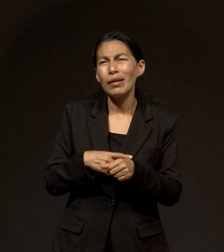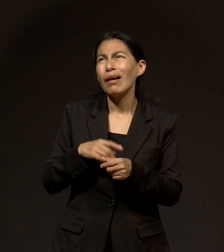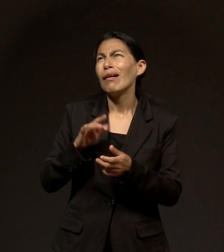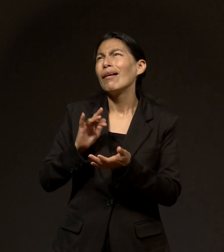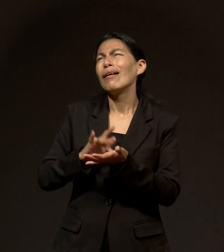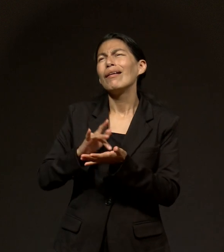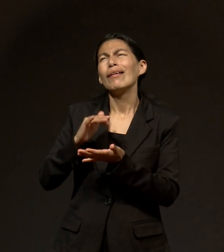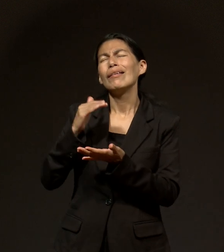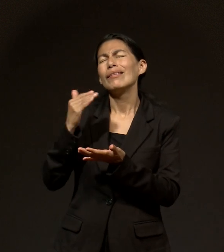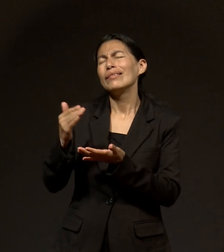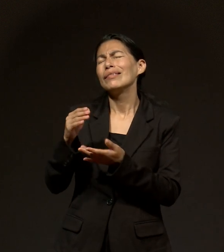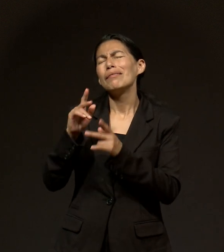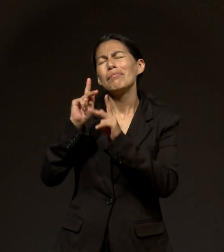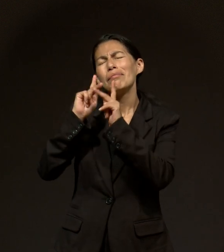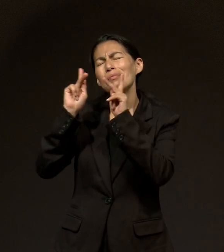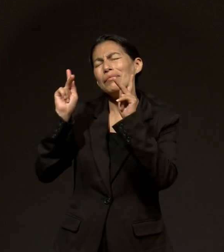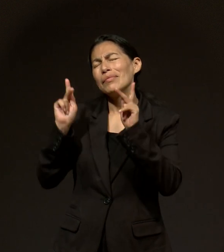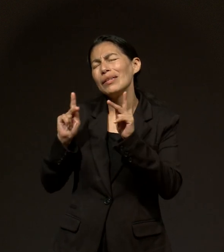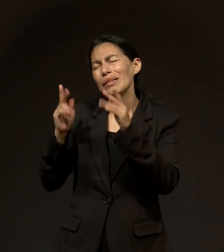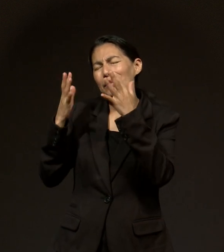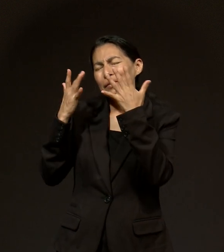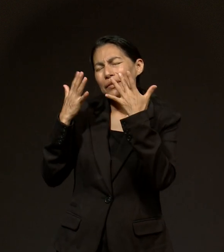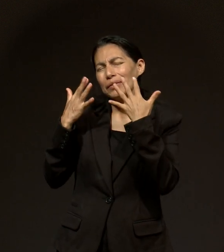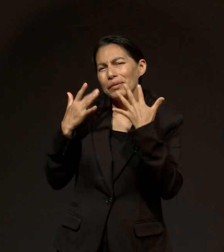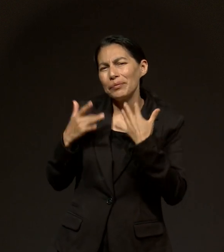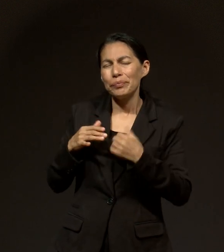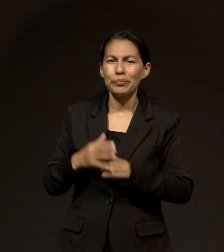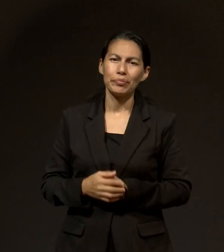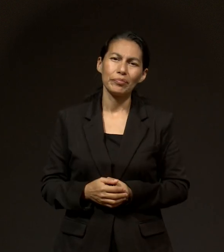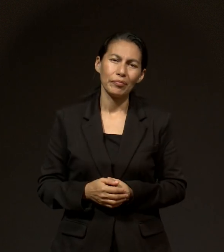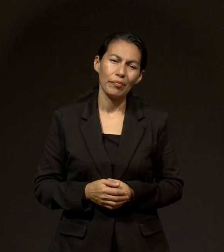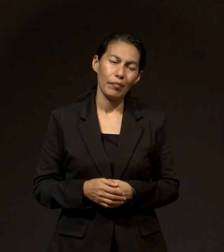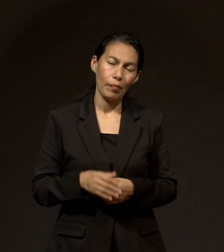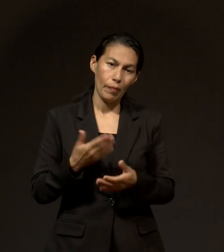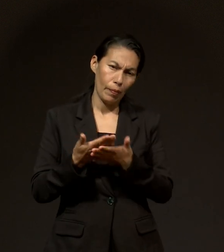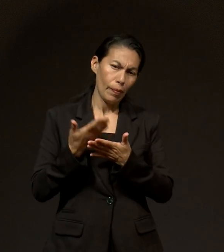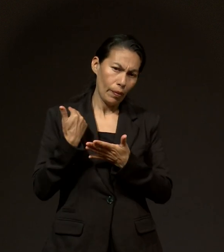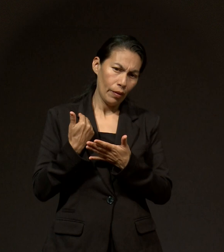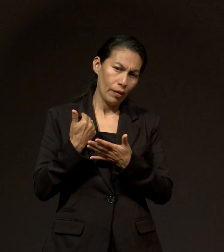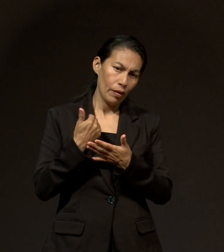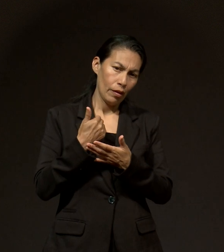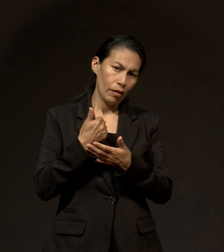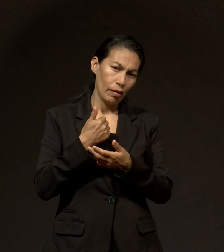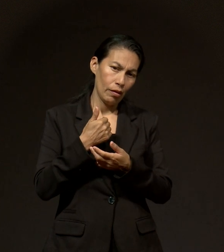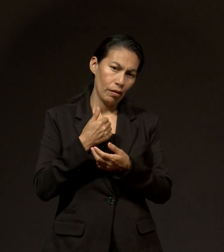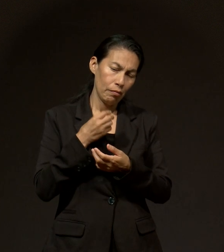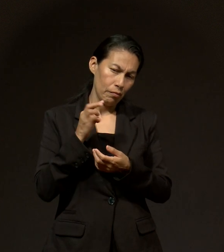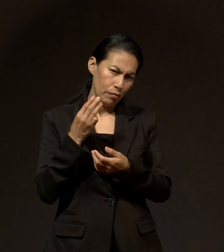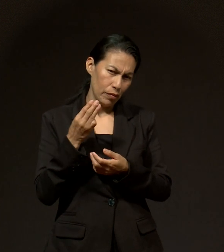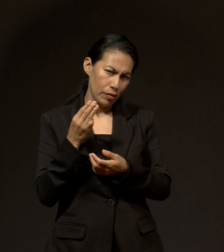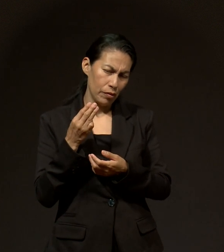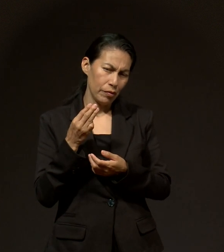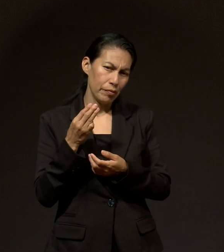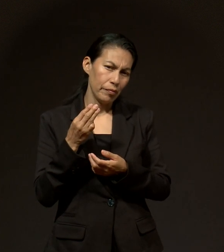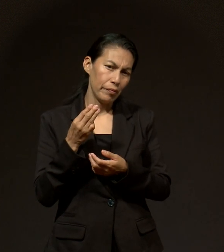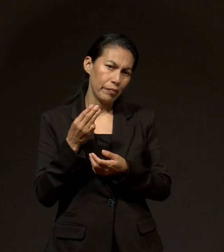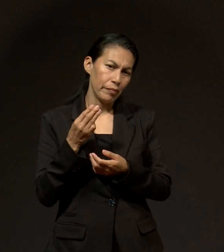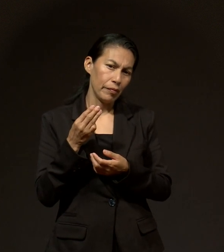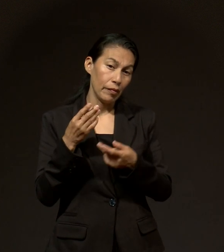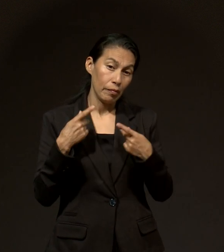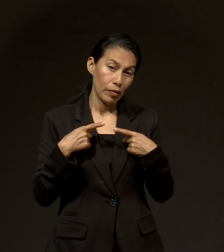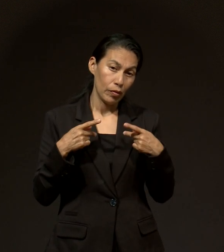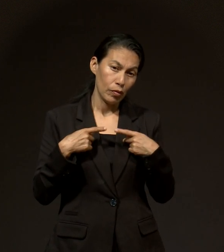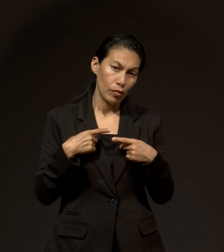gracias. Me has llenado de paz. Y en el semestre que pasó, en mayo,